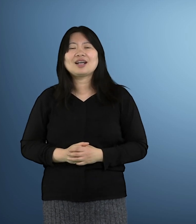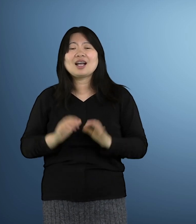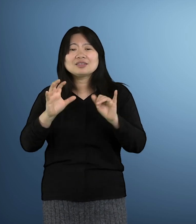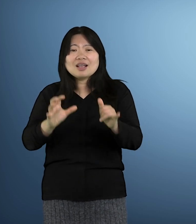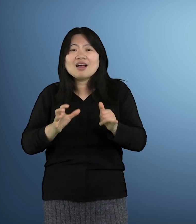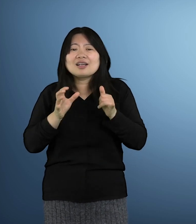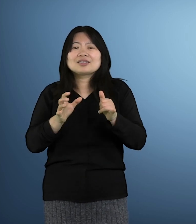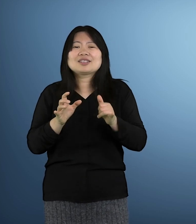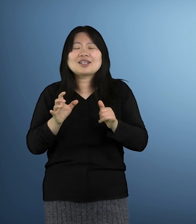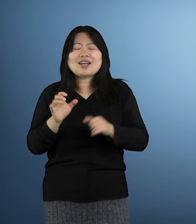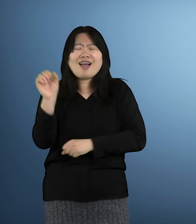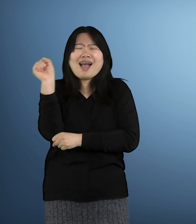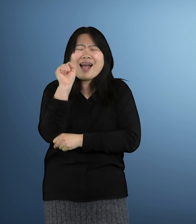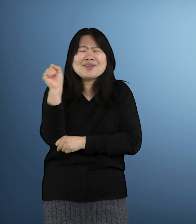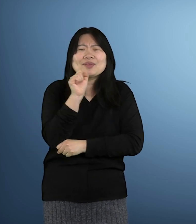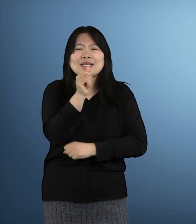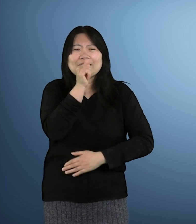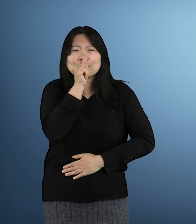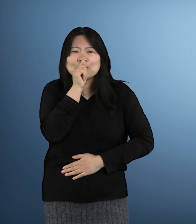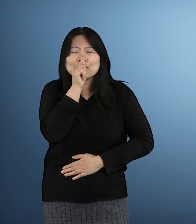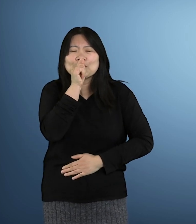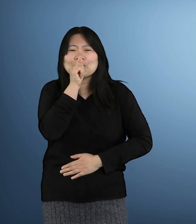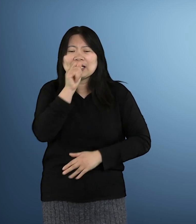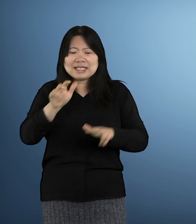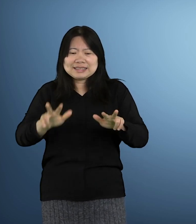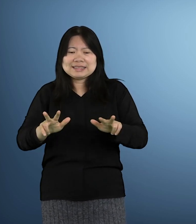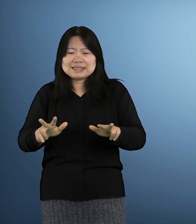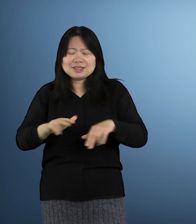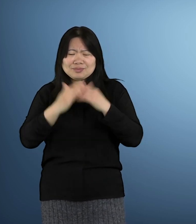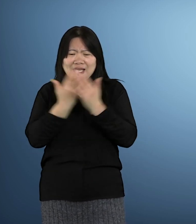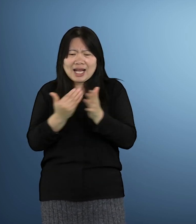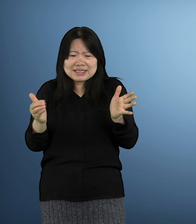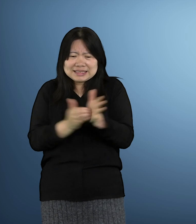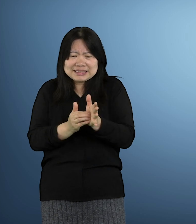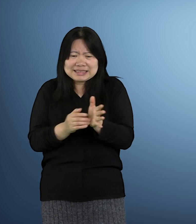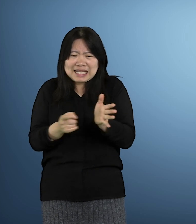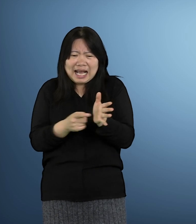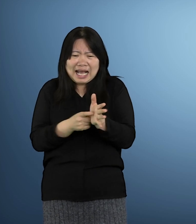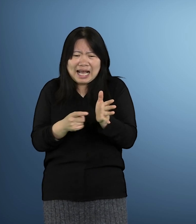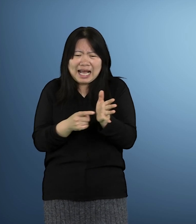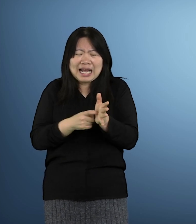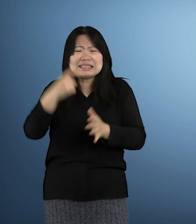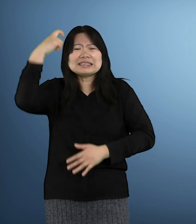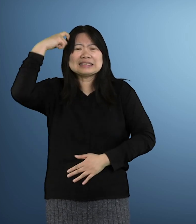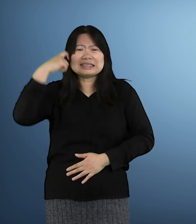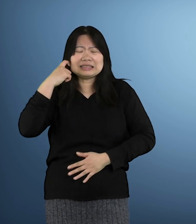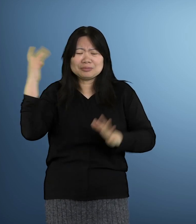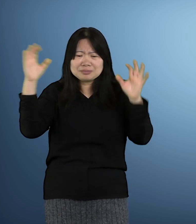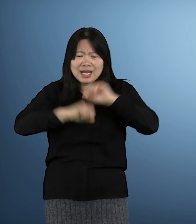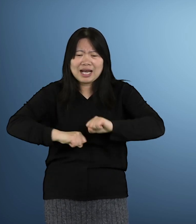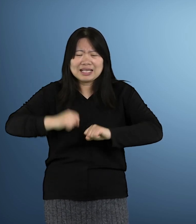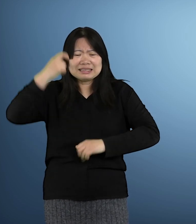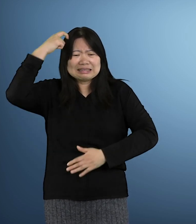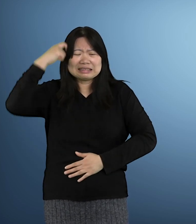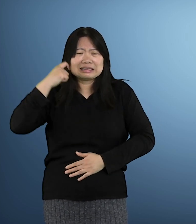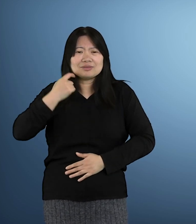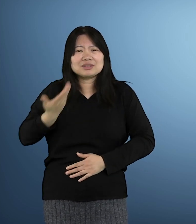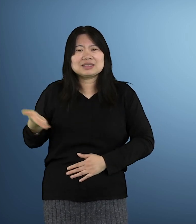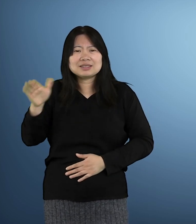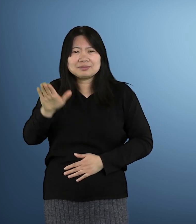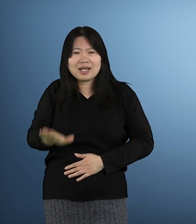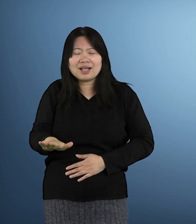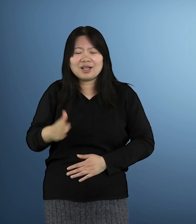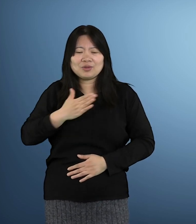세상이 아무리 요동을 치고 당장 뭐가 다 끝날 것 같고 무너질 것 같아도 우리